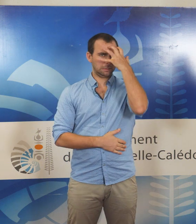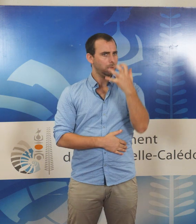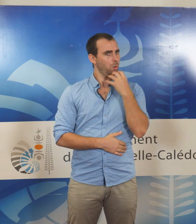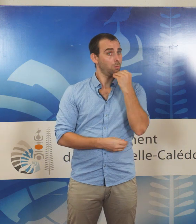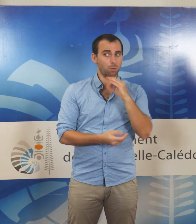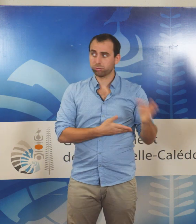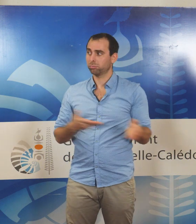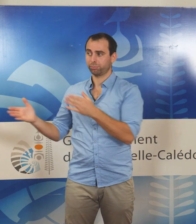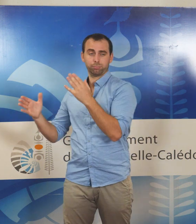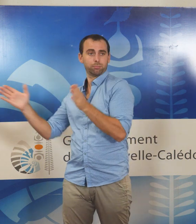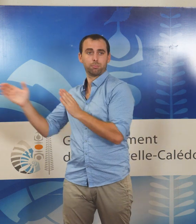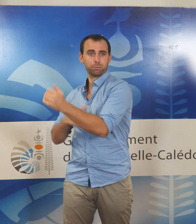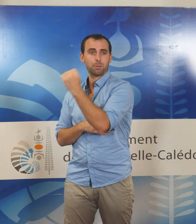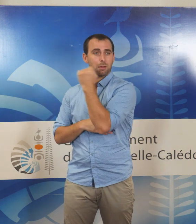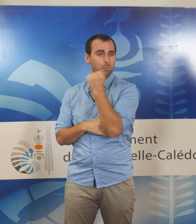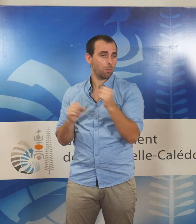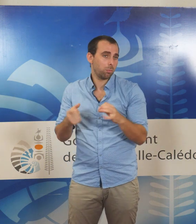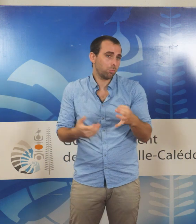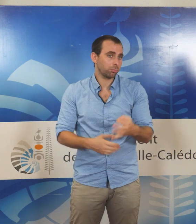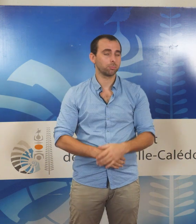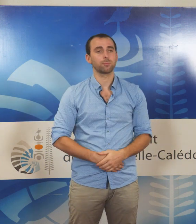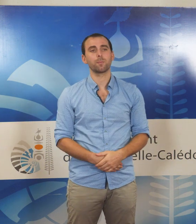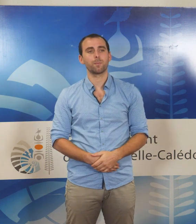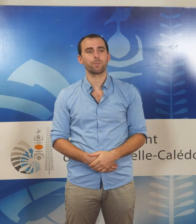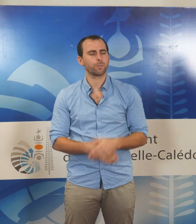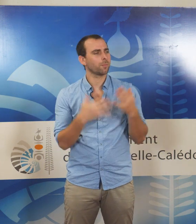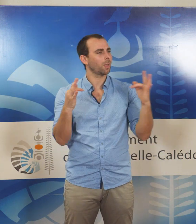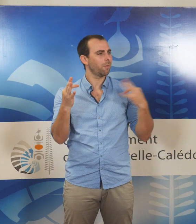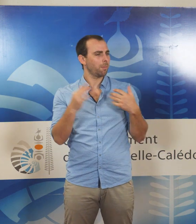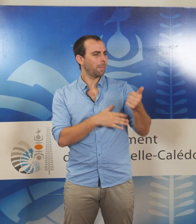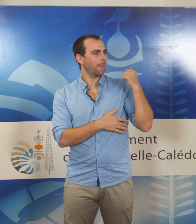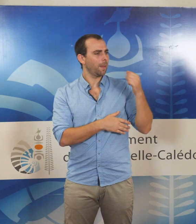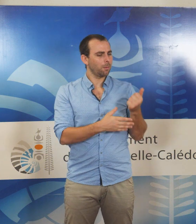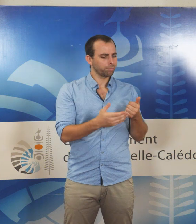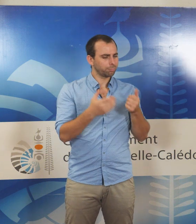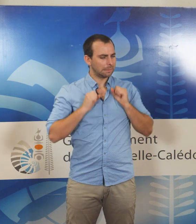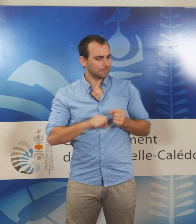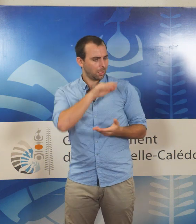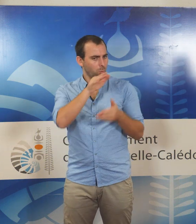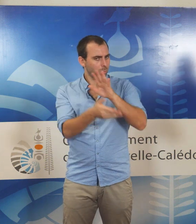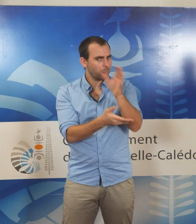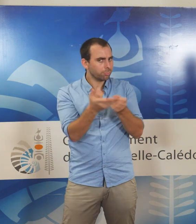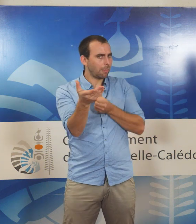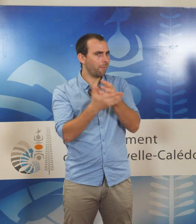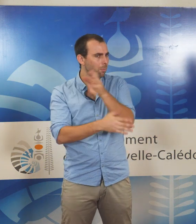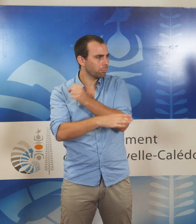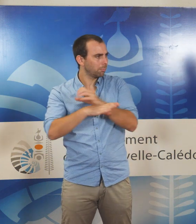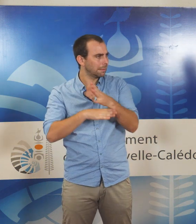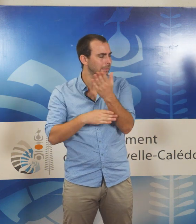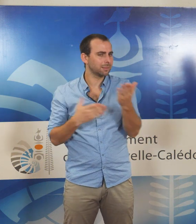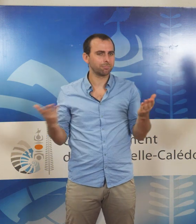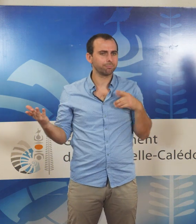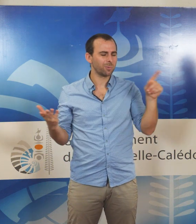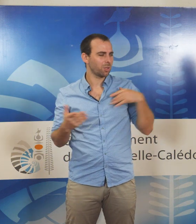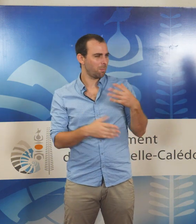d'adapter ce confinement. Dans ce communiqué donc, du Sénat coutumier d'hier, voilà, il y a des craintes quand même qui sont émises